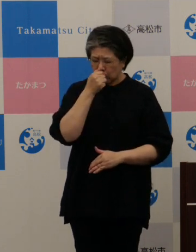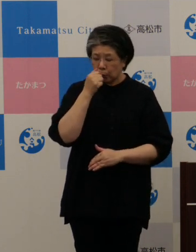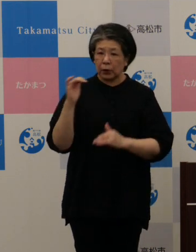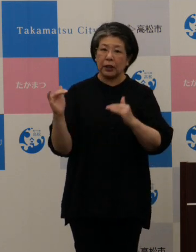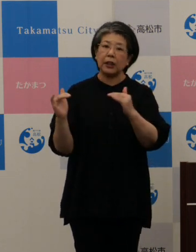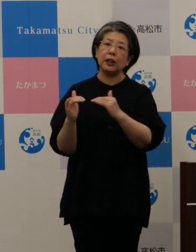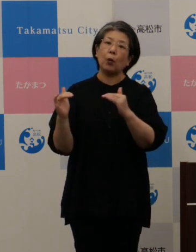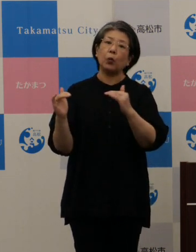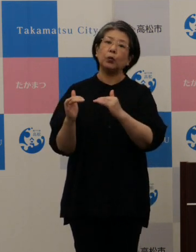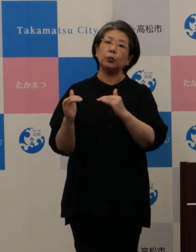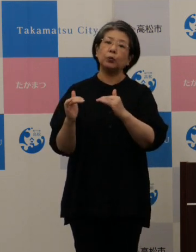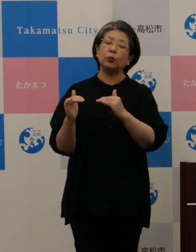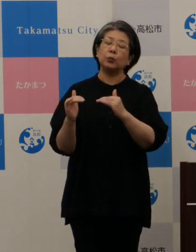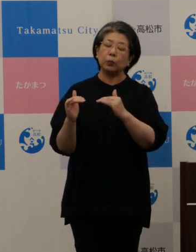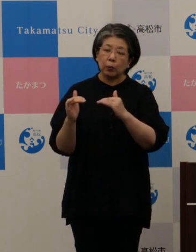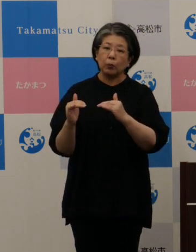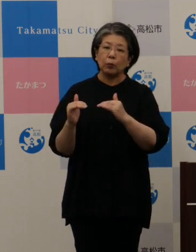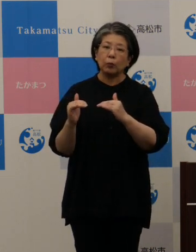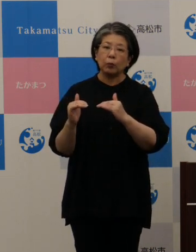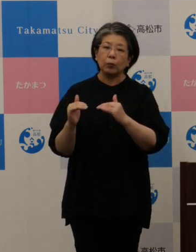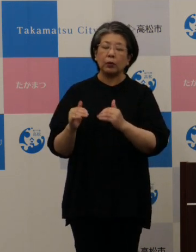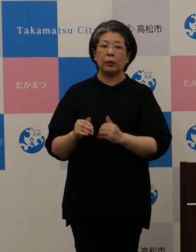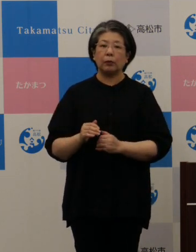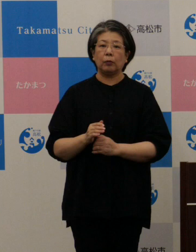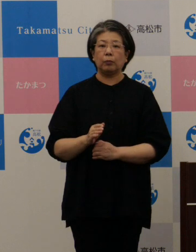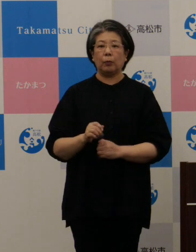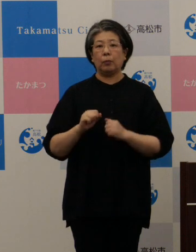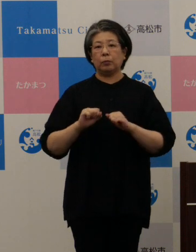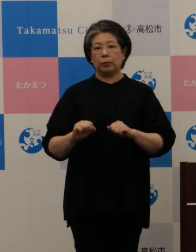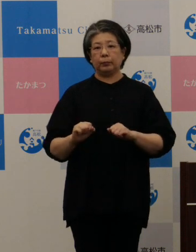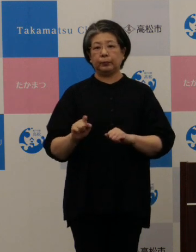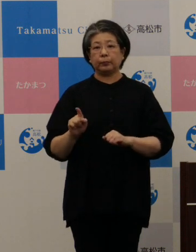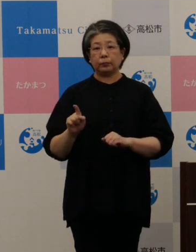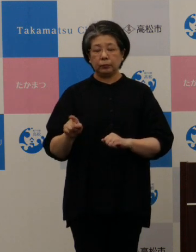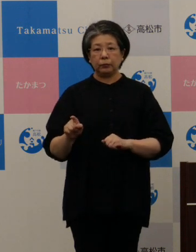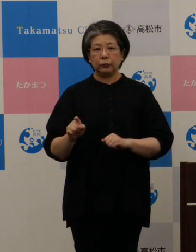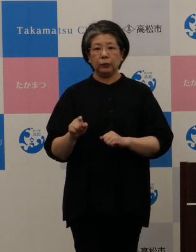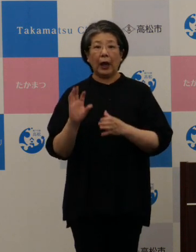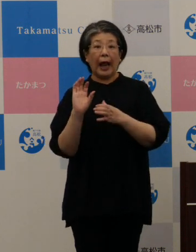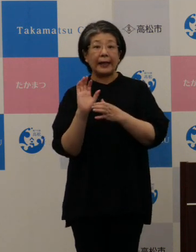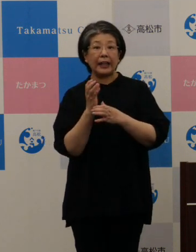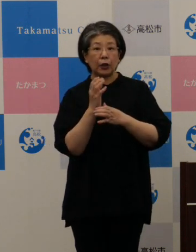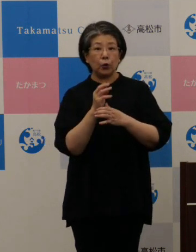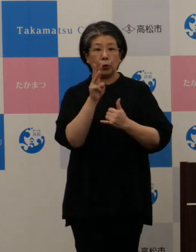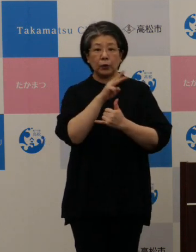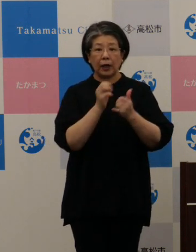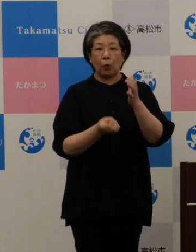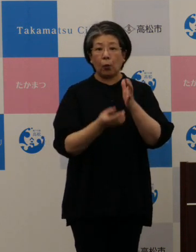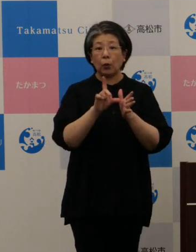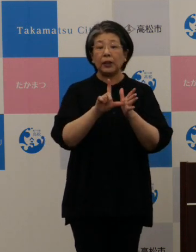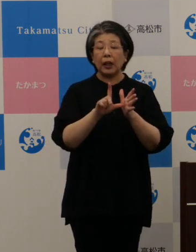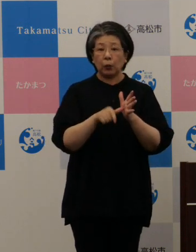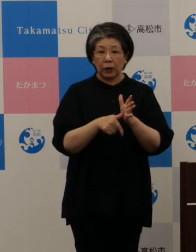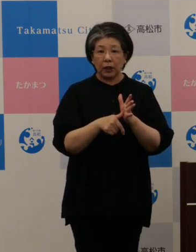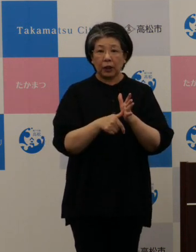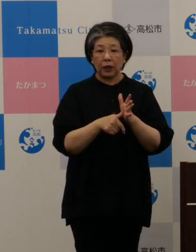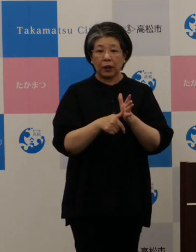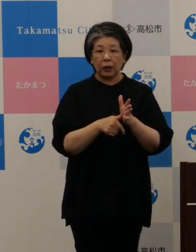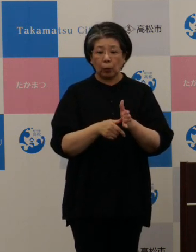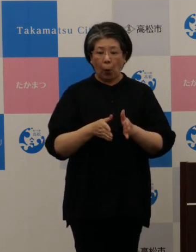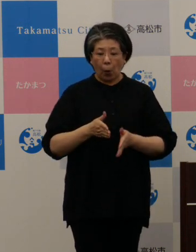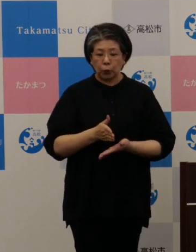になろうかと思っております。もちろん緊急時においてどういう避難経路等を確保するかというのは、それぞれの施